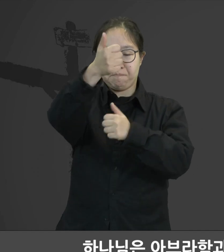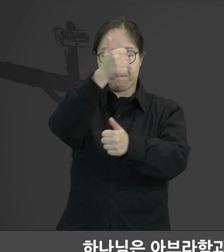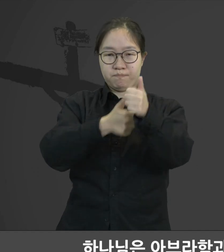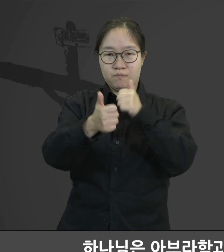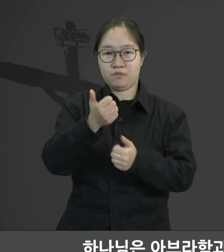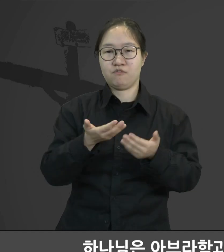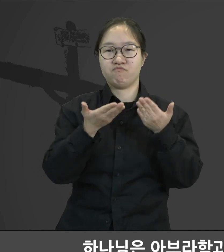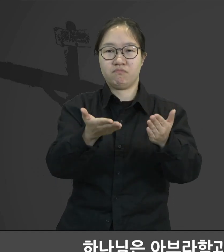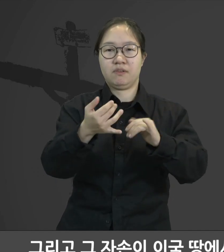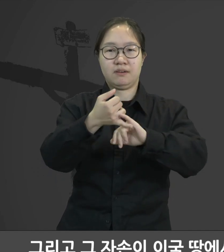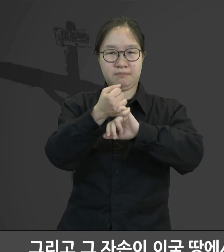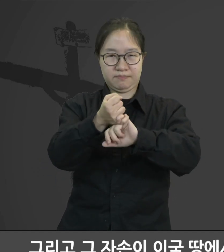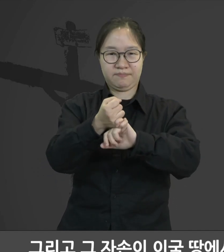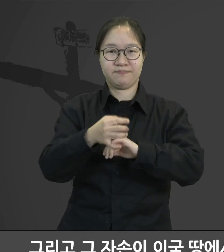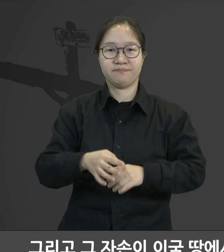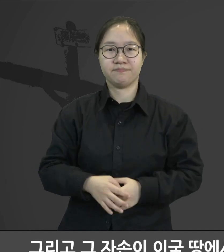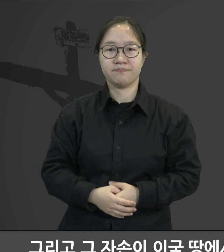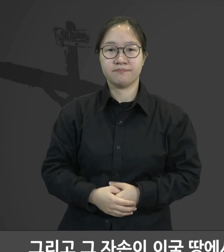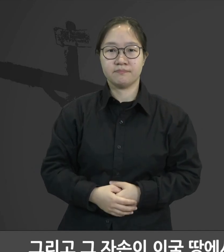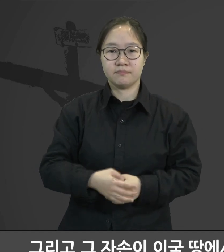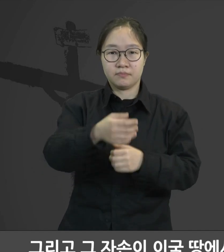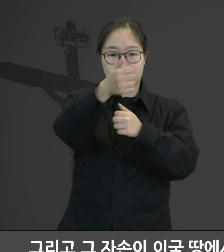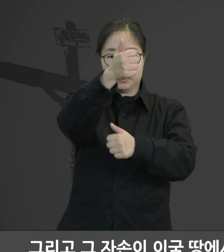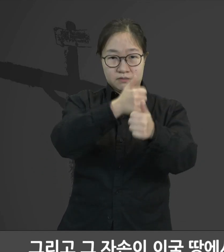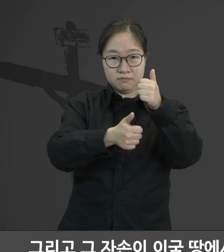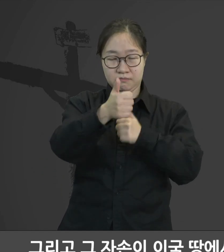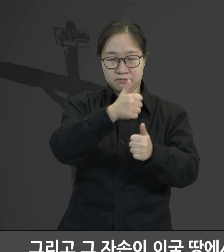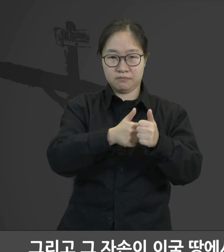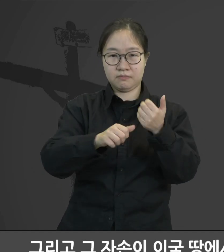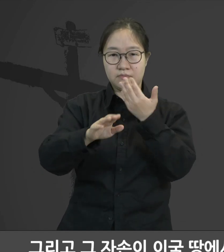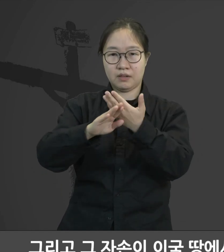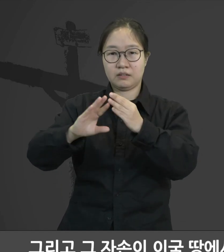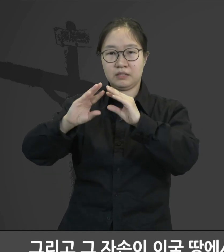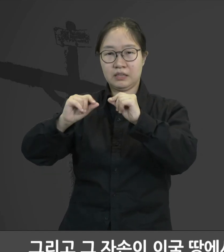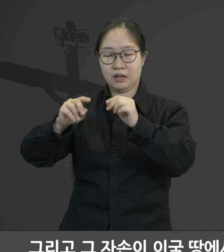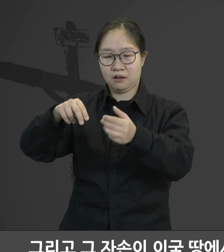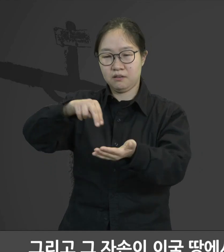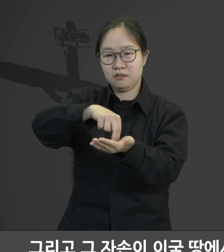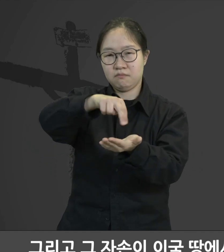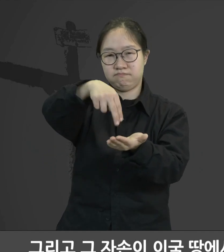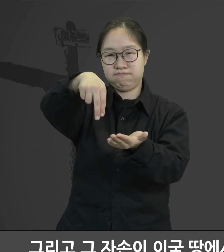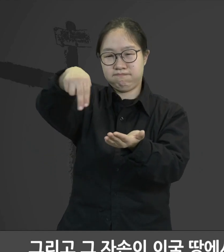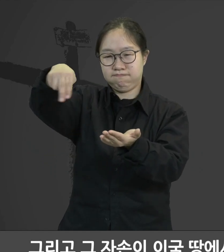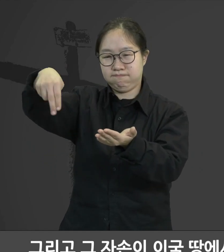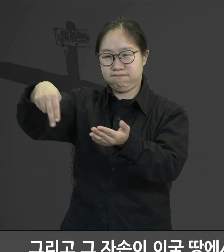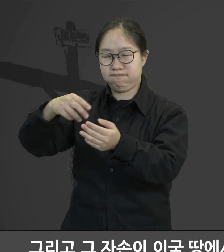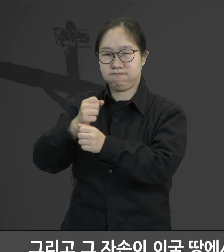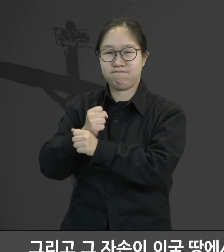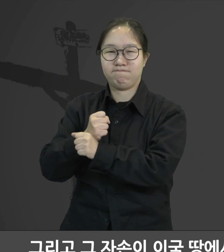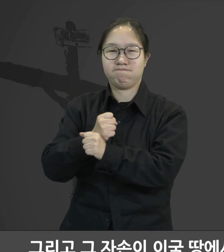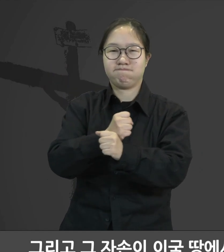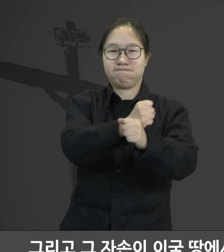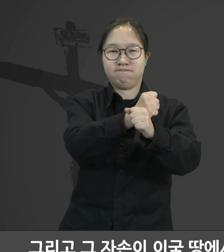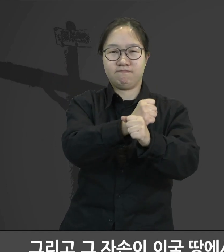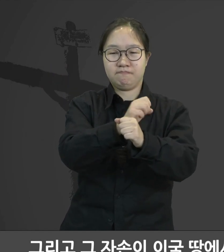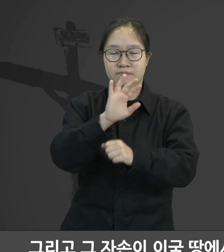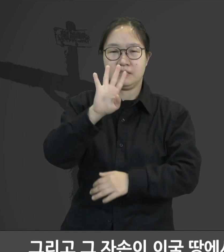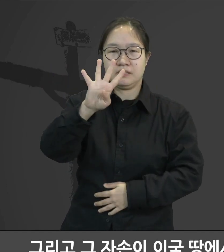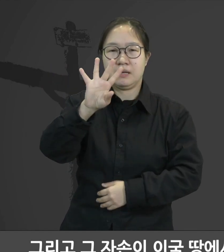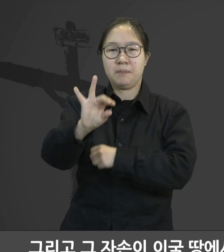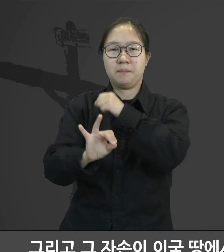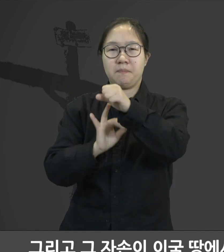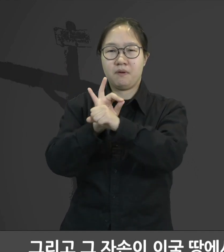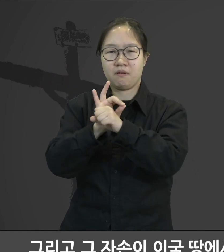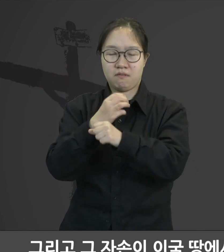약속하셨습니다. 그리고 그 자손이 이국 땅에서 나그네처럼 살다가 종이 되어서 400년간 괴로움을